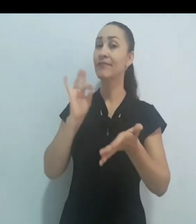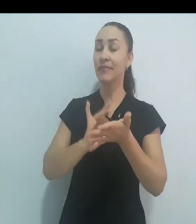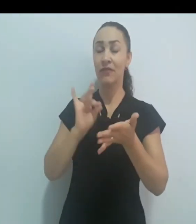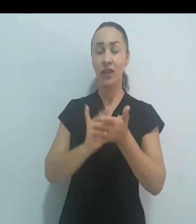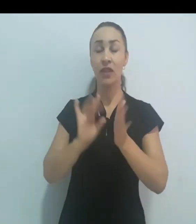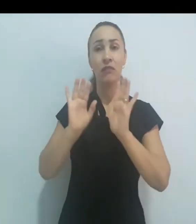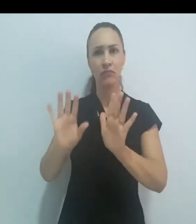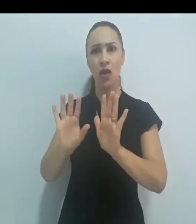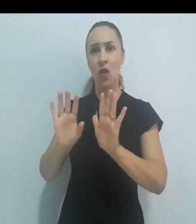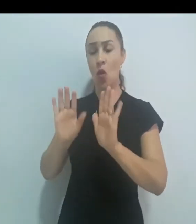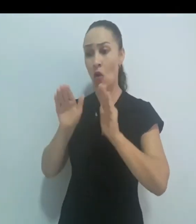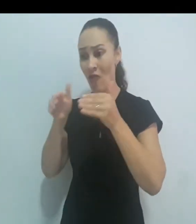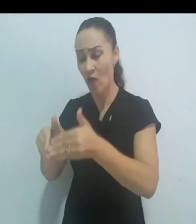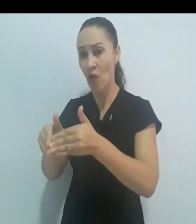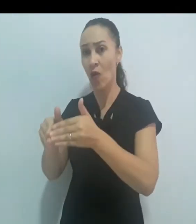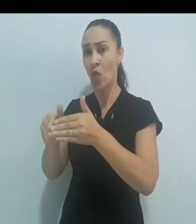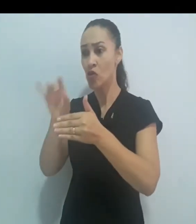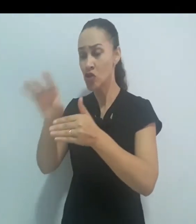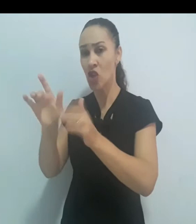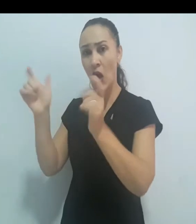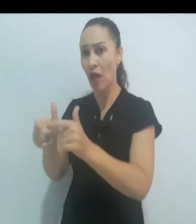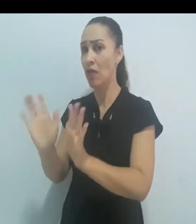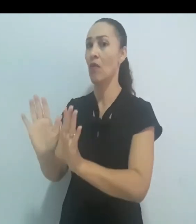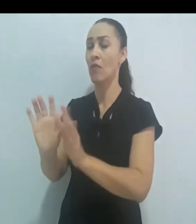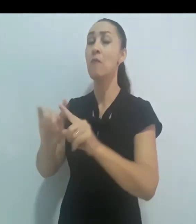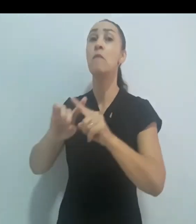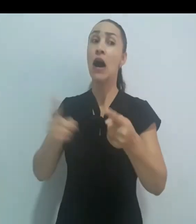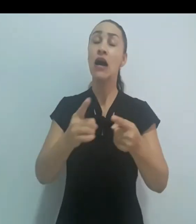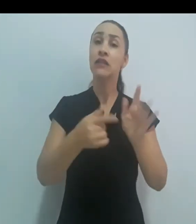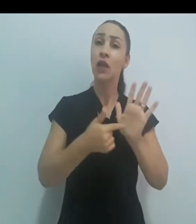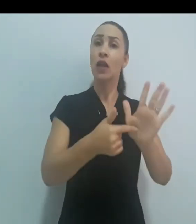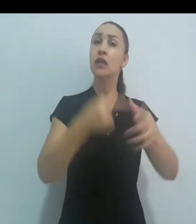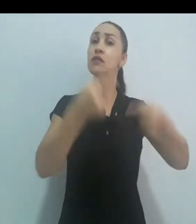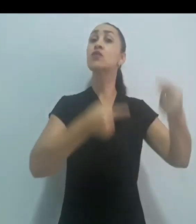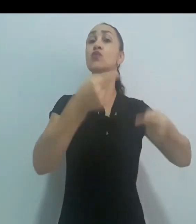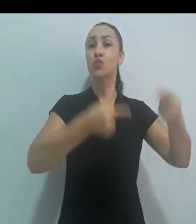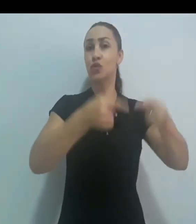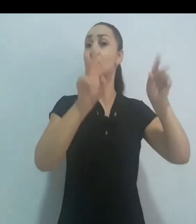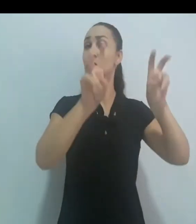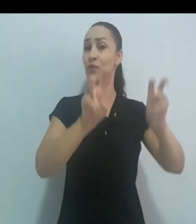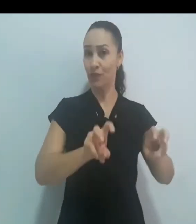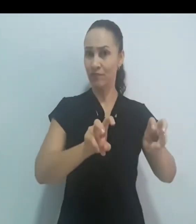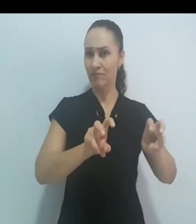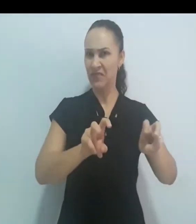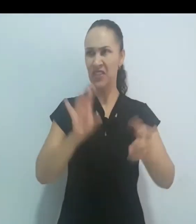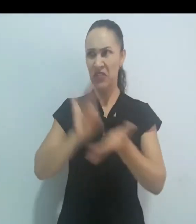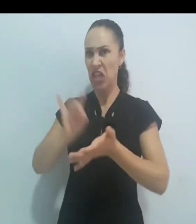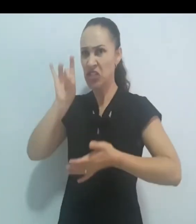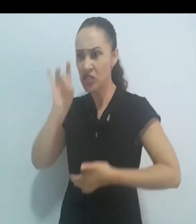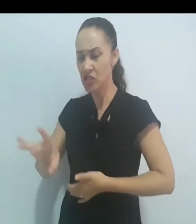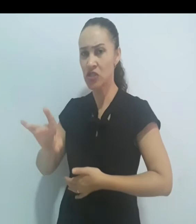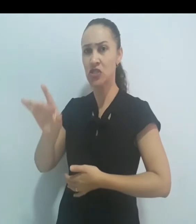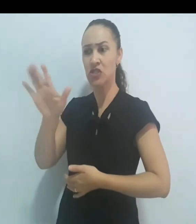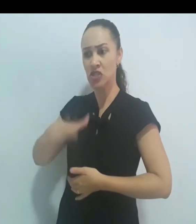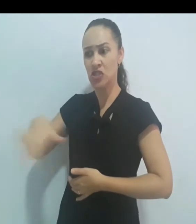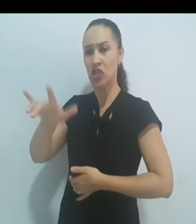Mas é claro que aqui ele não está restringindo a produção literária, né? Mas ele está colocando em debate, né? Não que